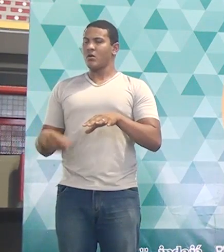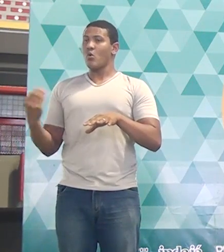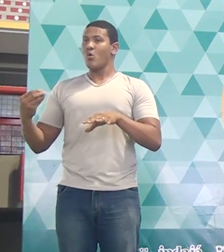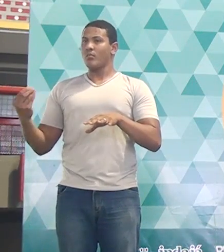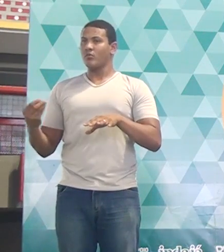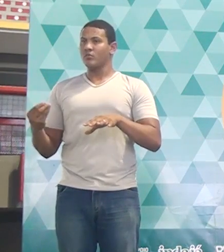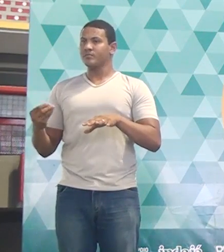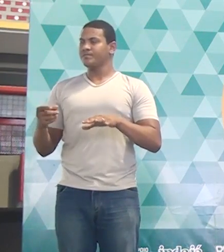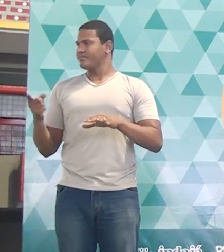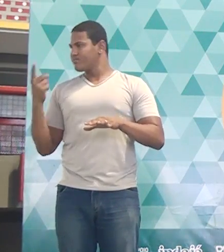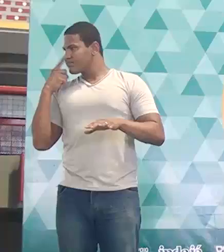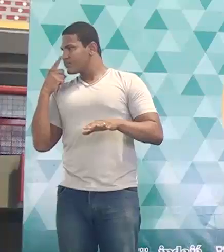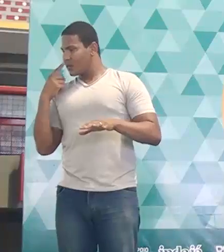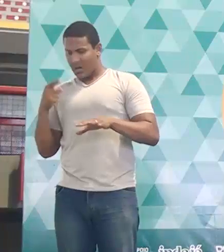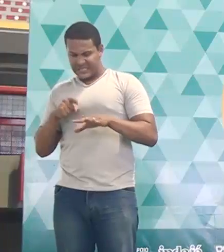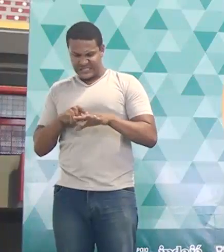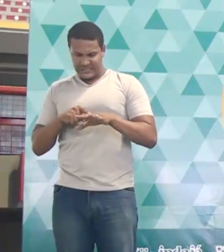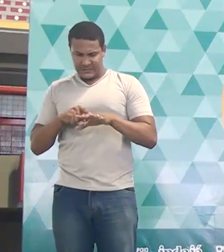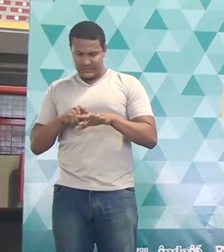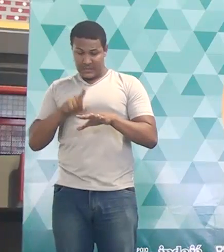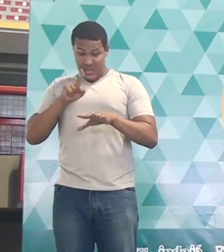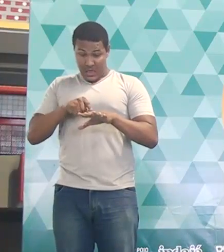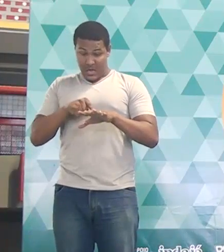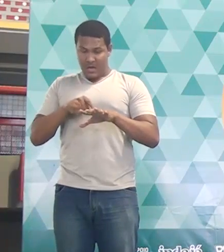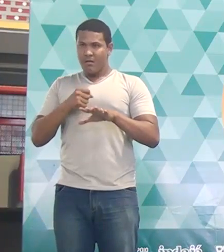isso? Identifiquei quem causou o acidente.